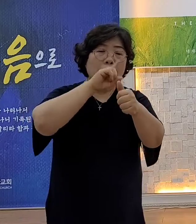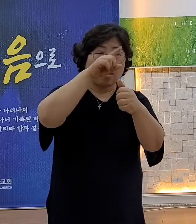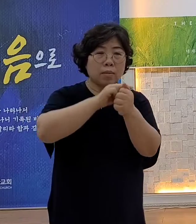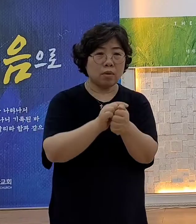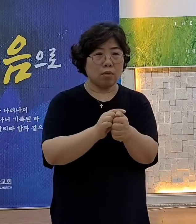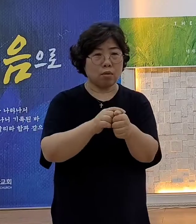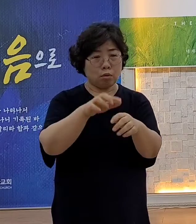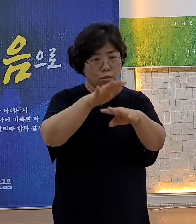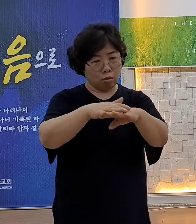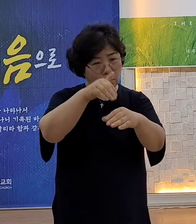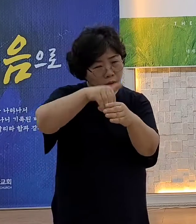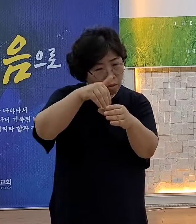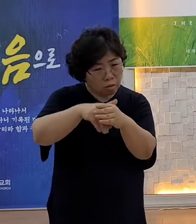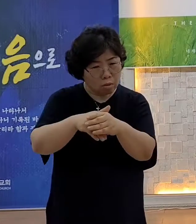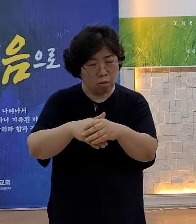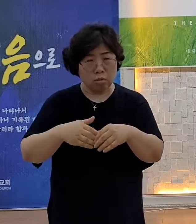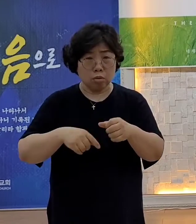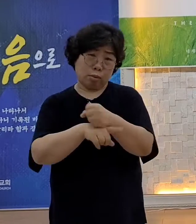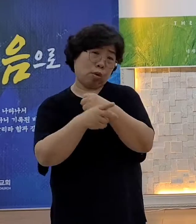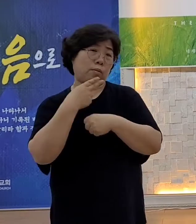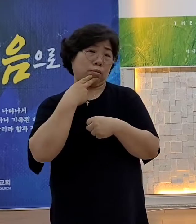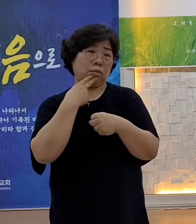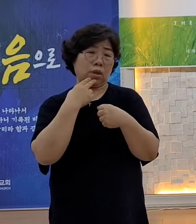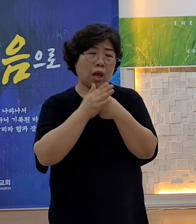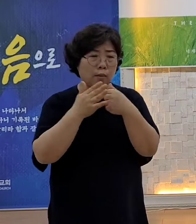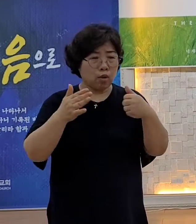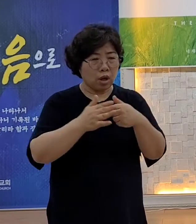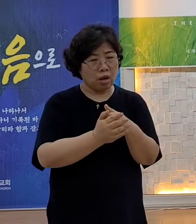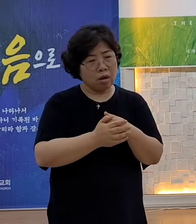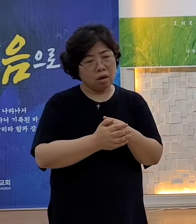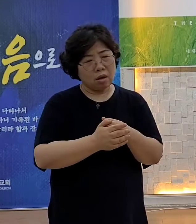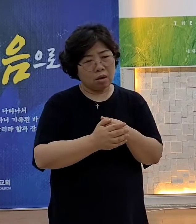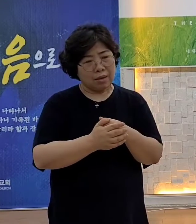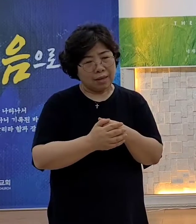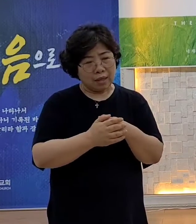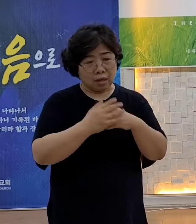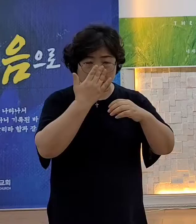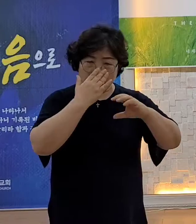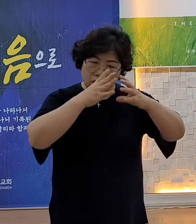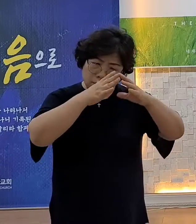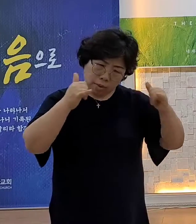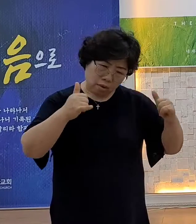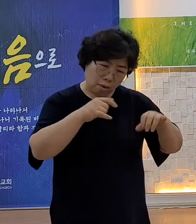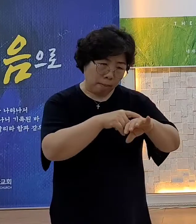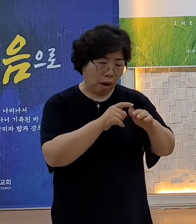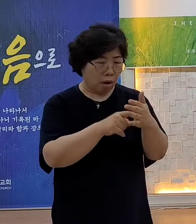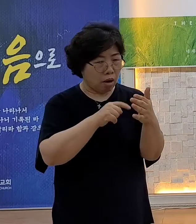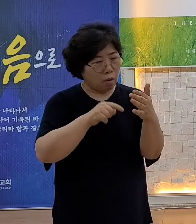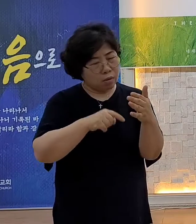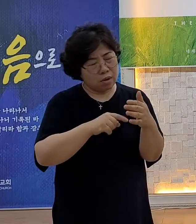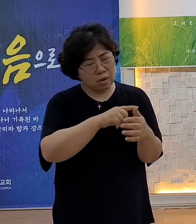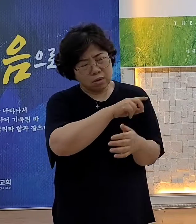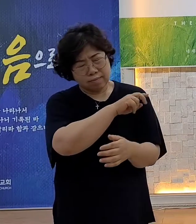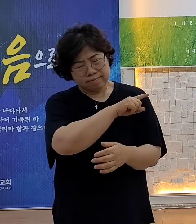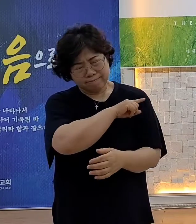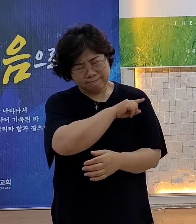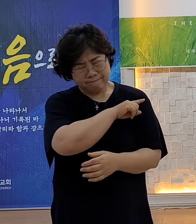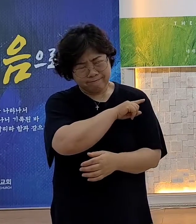그래서 이들이 마음 가운데 제일 걱정이 뭐냐? 내일 먹을 것이 없어서